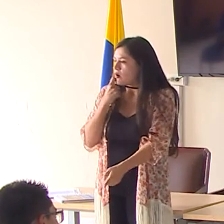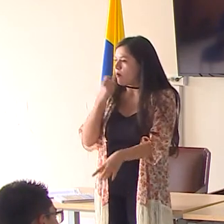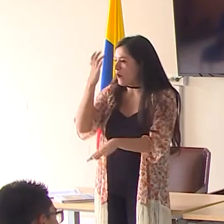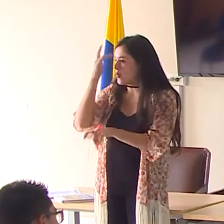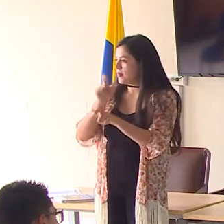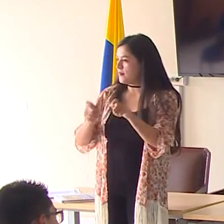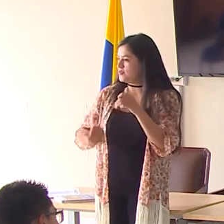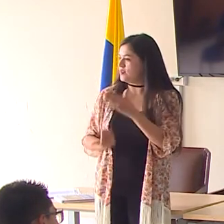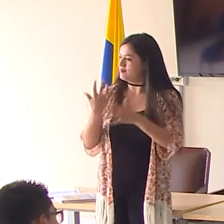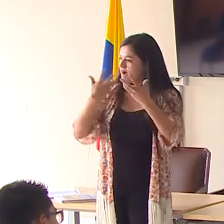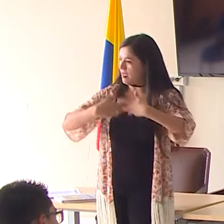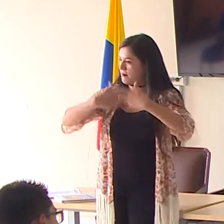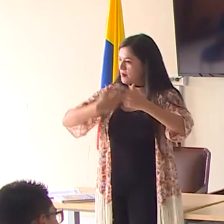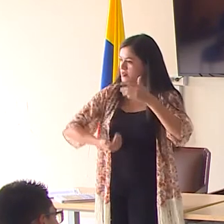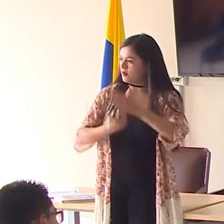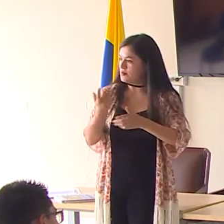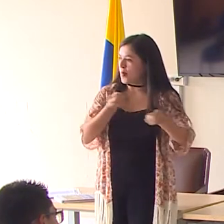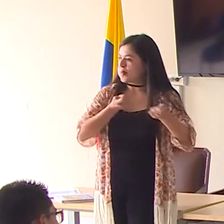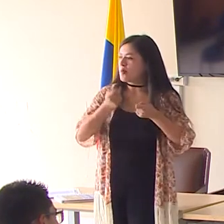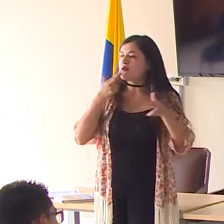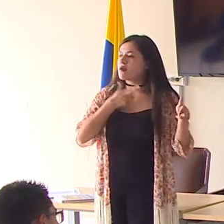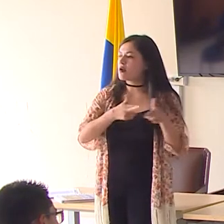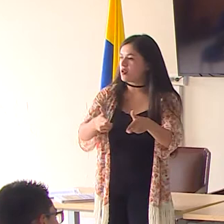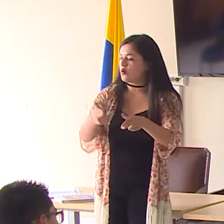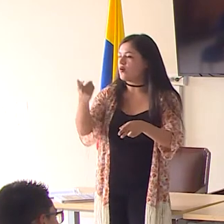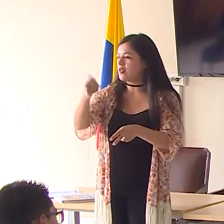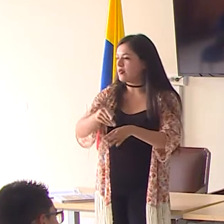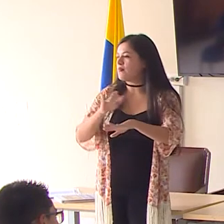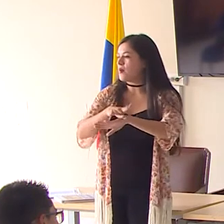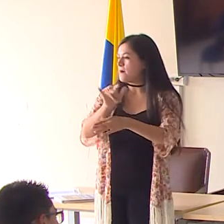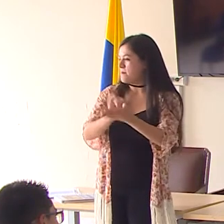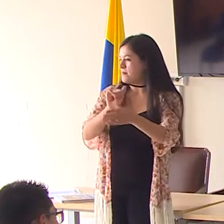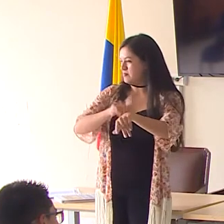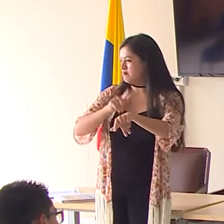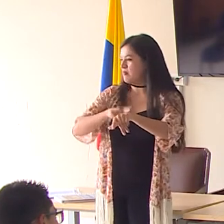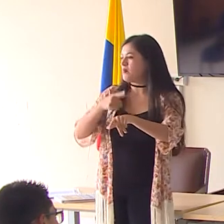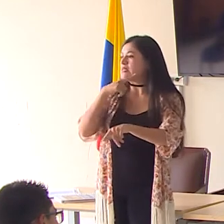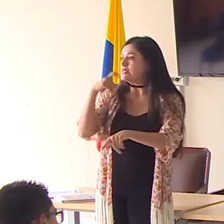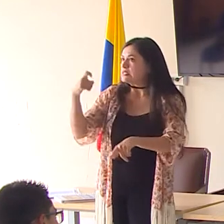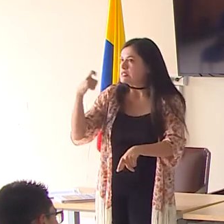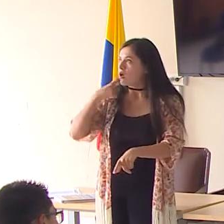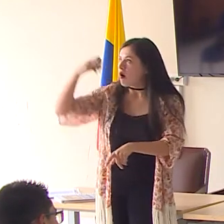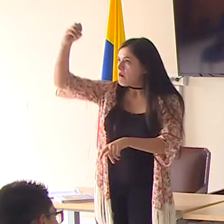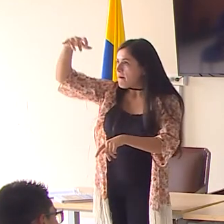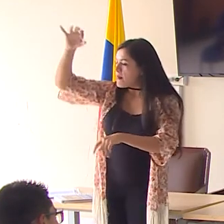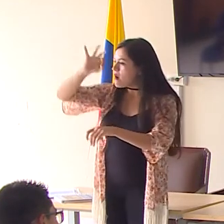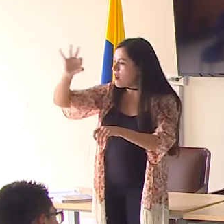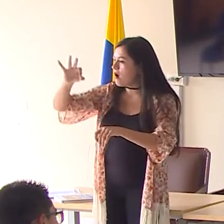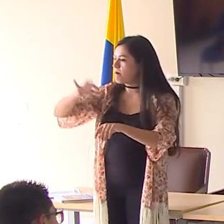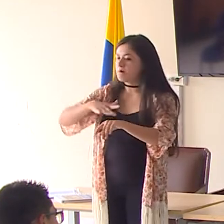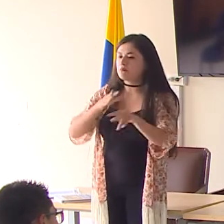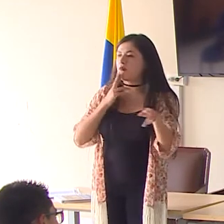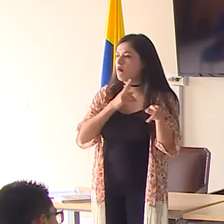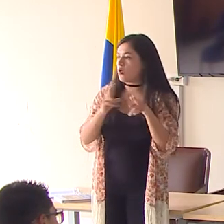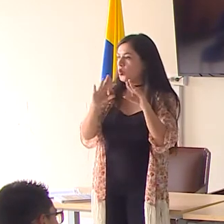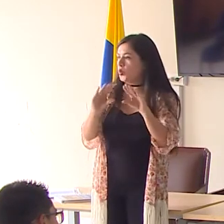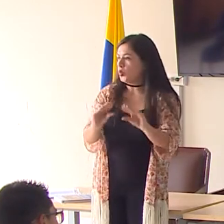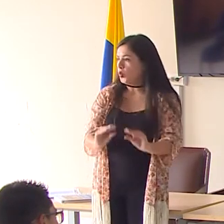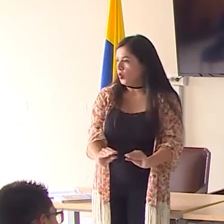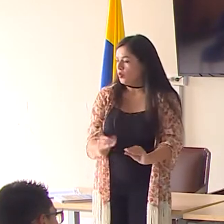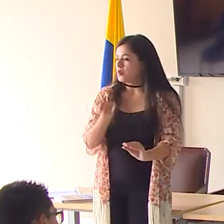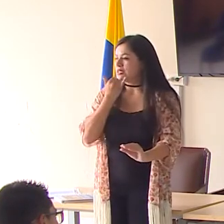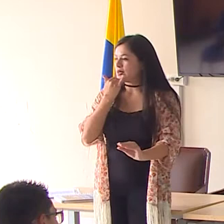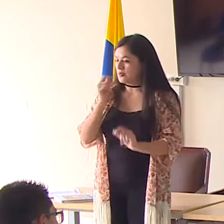la cuenca alta con las represas y por el fenómeno del niño que se presenta también fuerte en esta época y eso permitió que se empezaran a parcelar que los